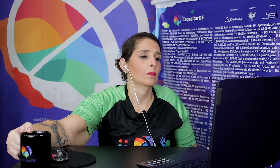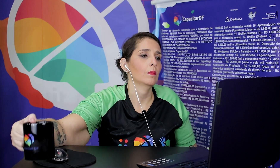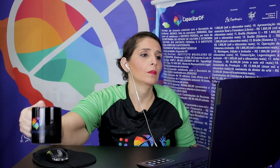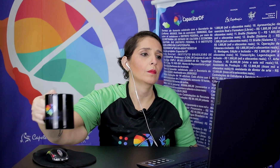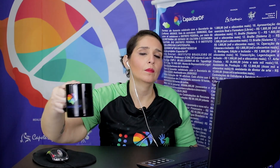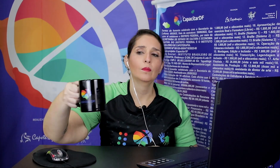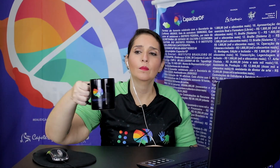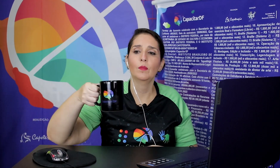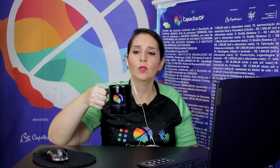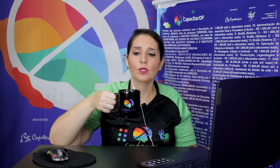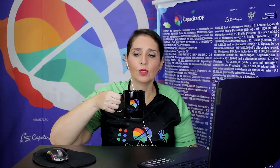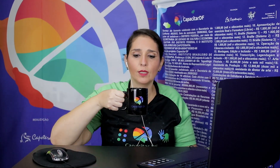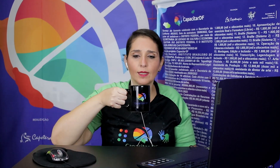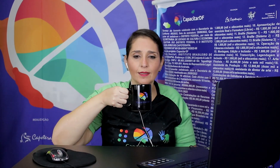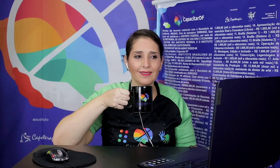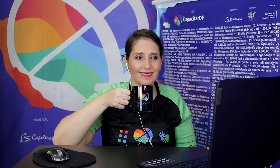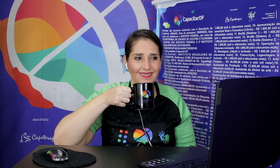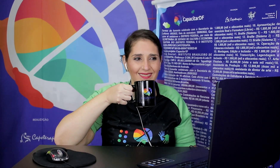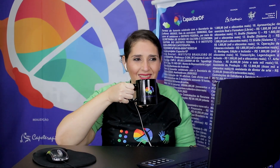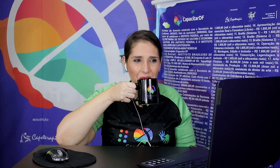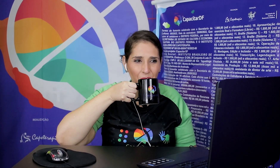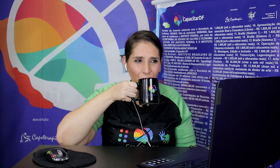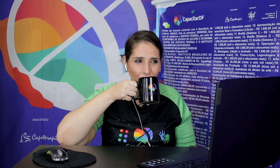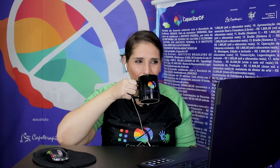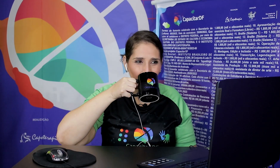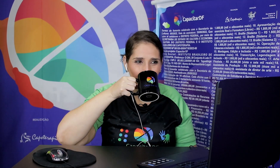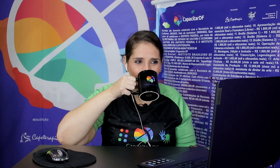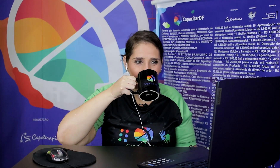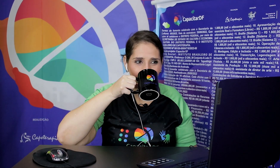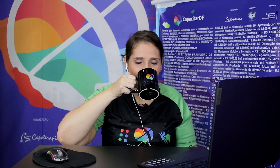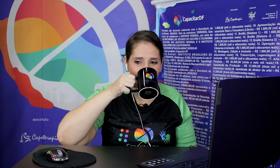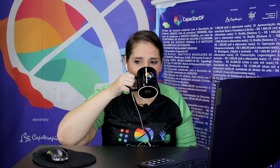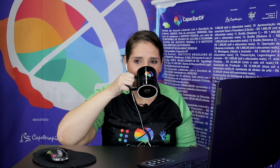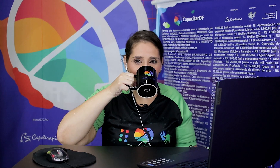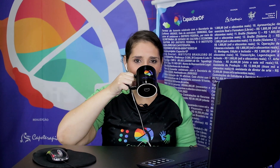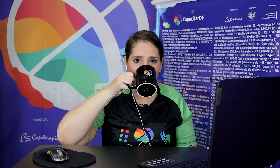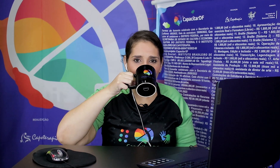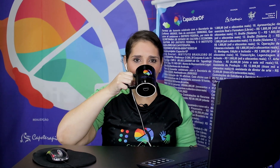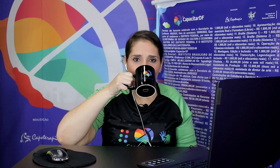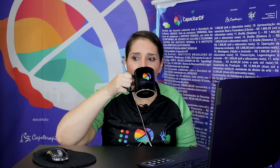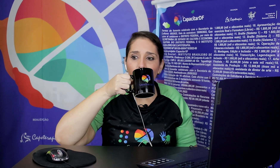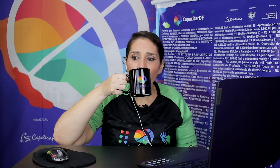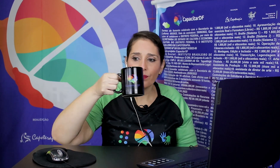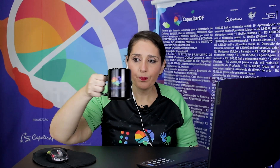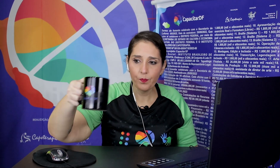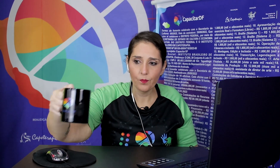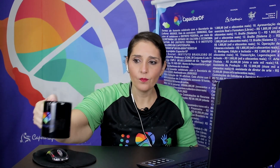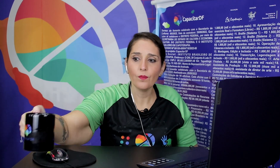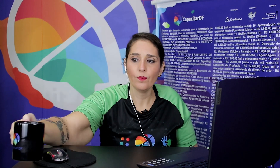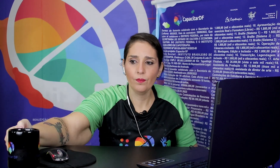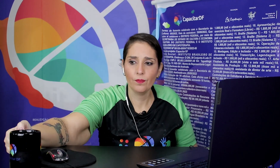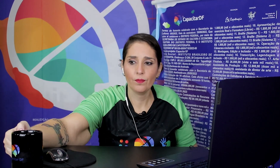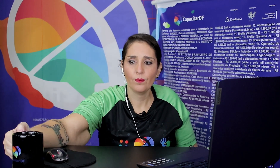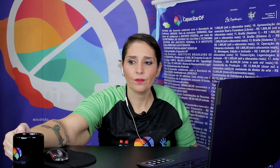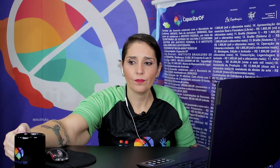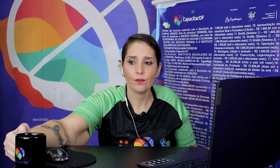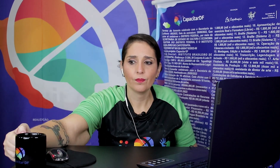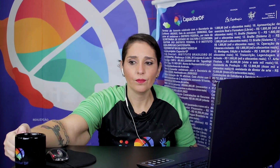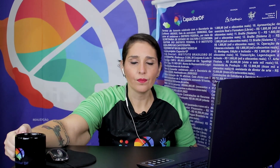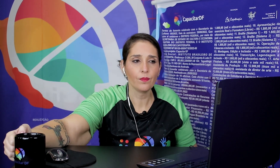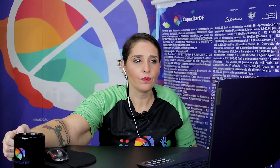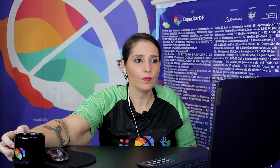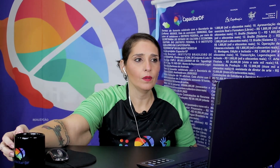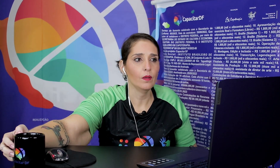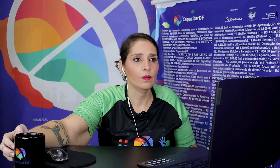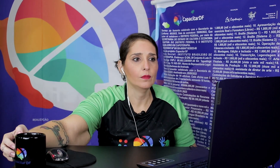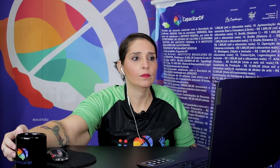Professora, bom dia, tudo Bom bem? dia. Eu fiquei na dúvida sobre o verbo provocar, que ele assumiu a